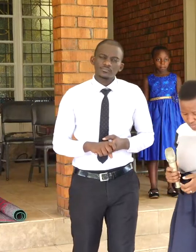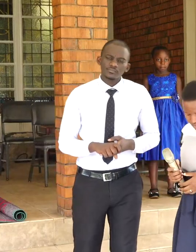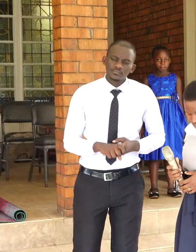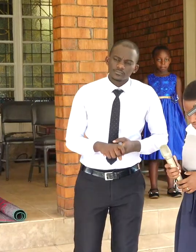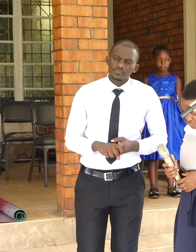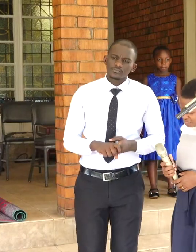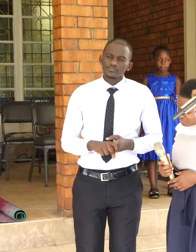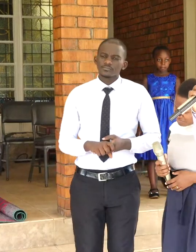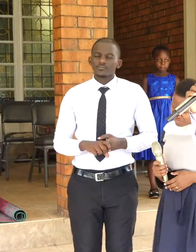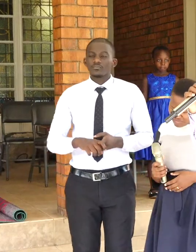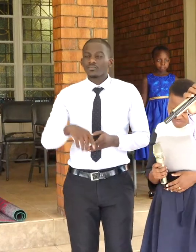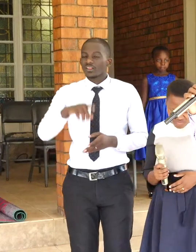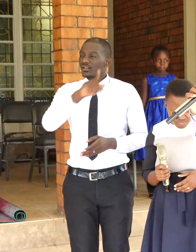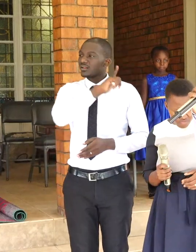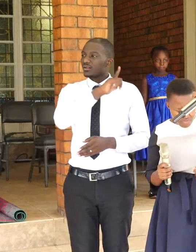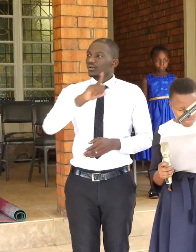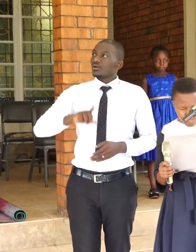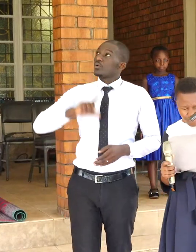Mukama